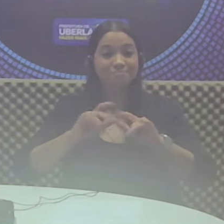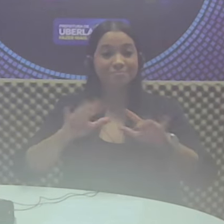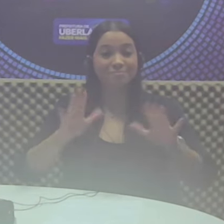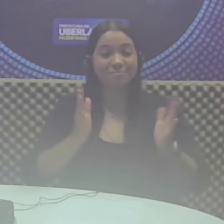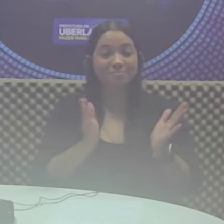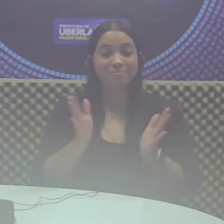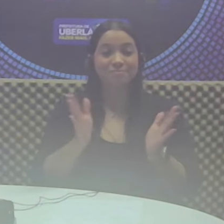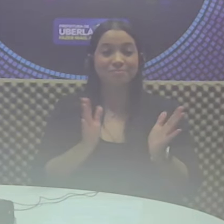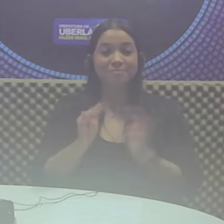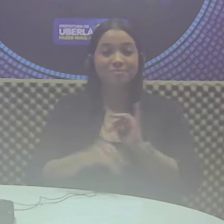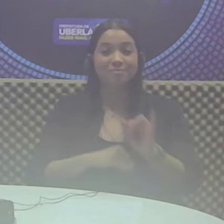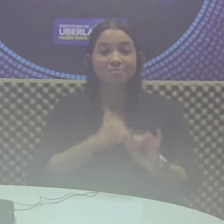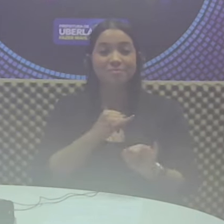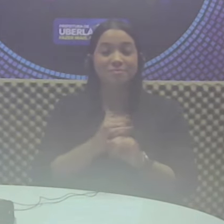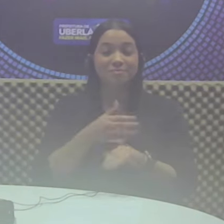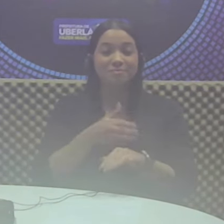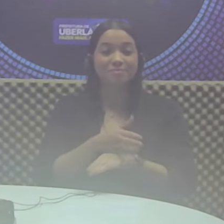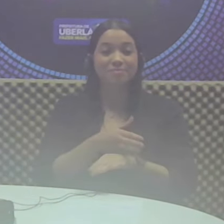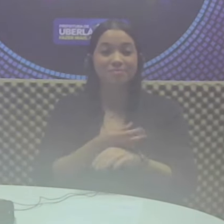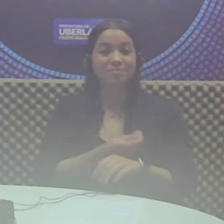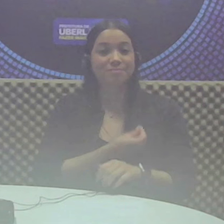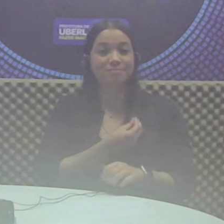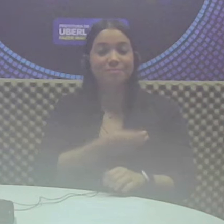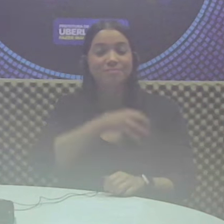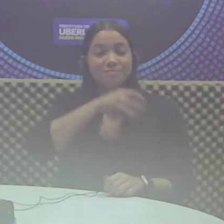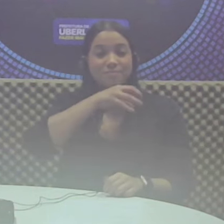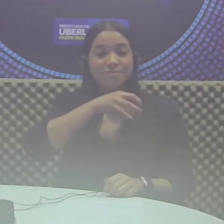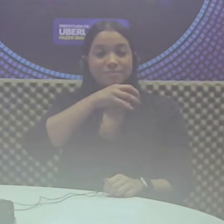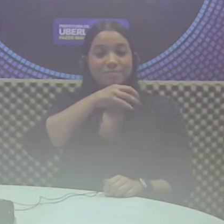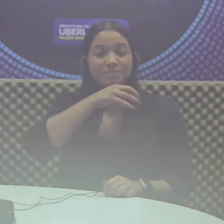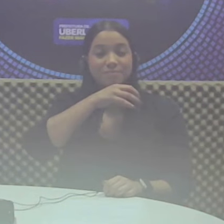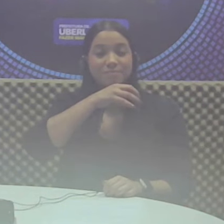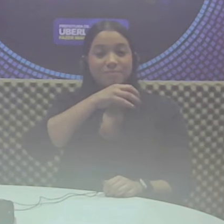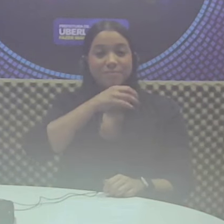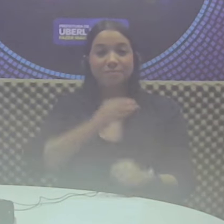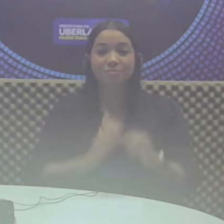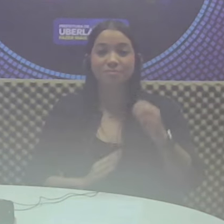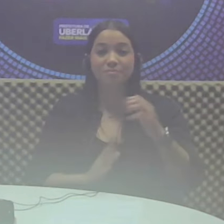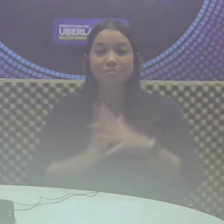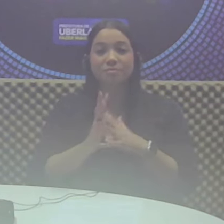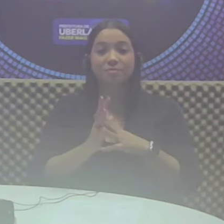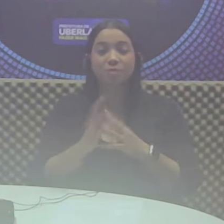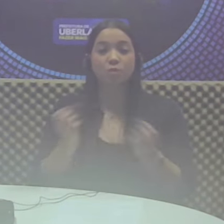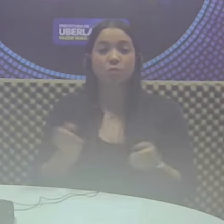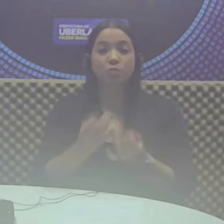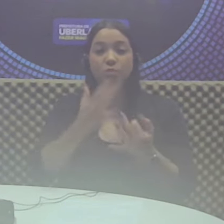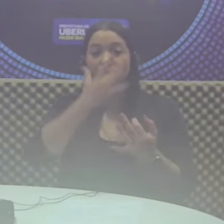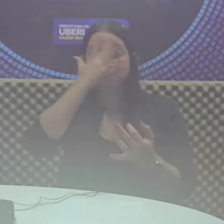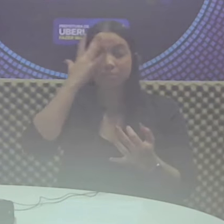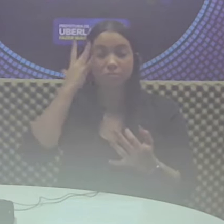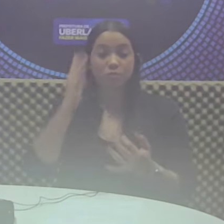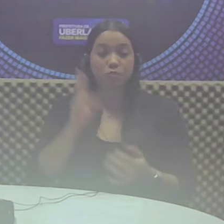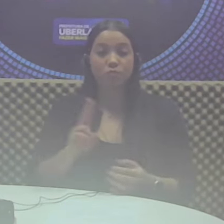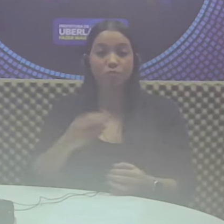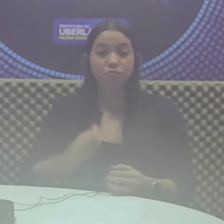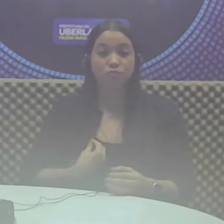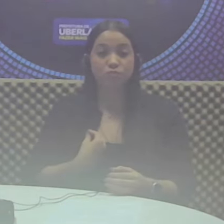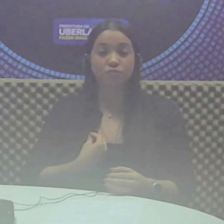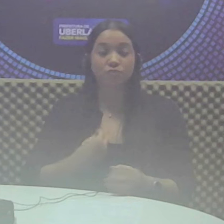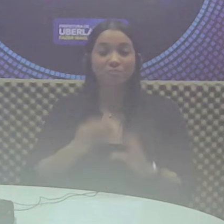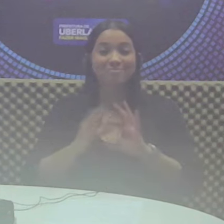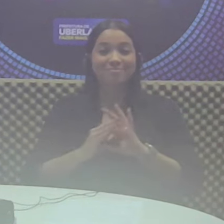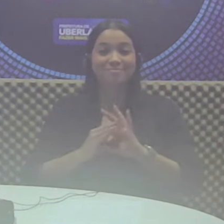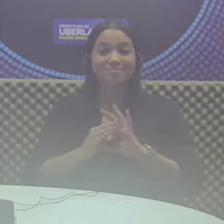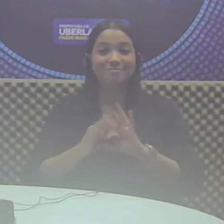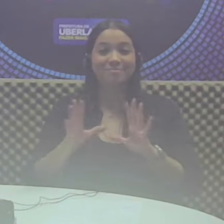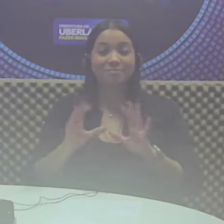de internet para os frequentadores do Parque do Sabiá, sem limitação no número de usuários. O sinal será aberto a partir